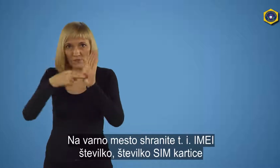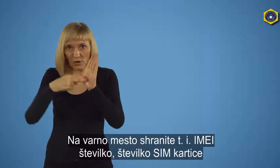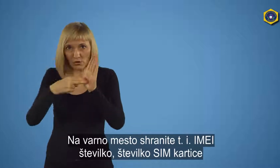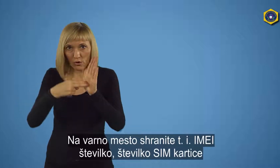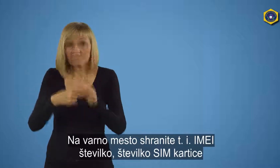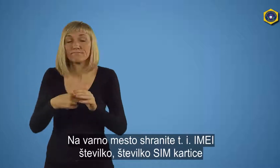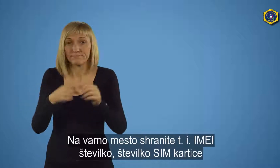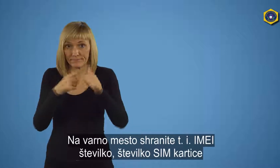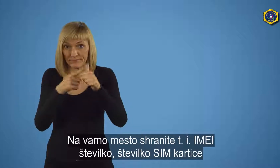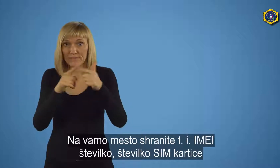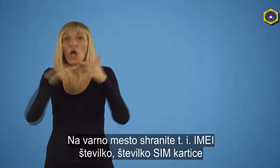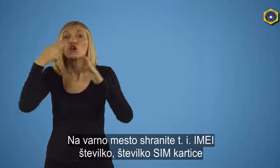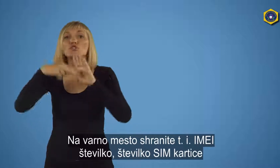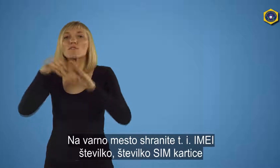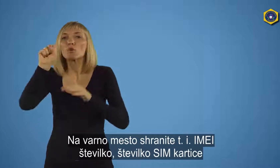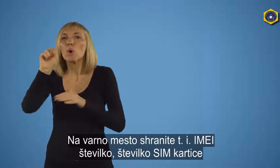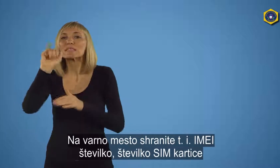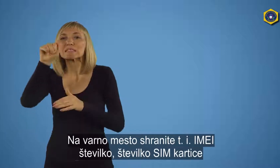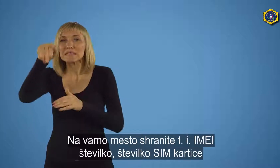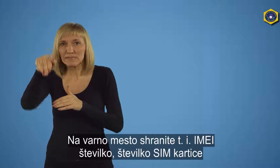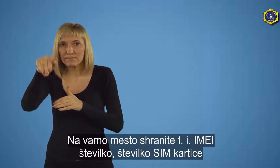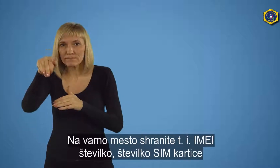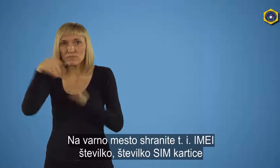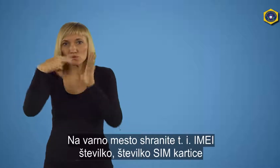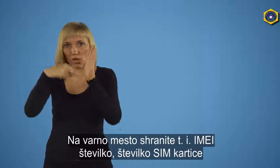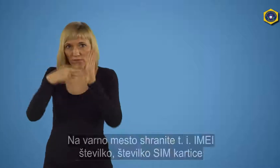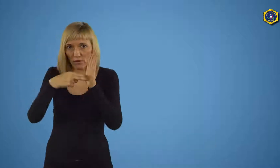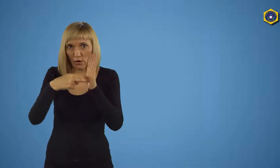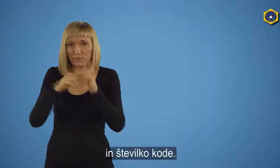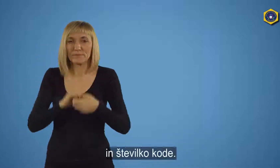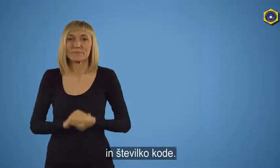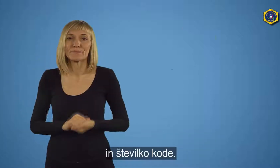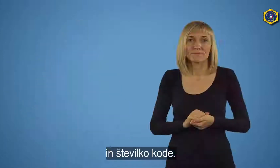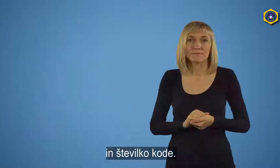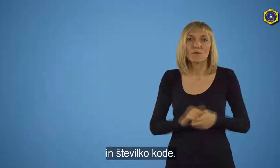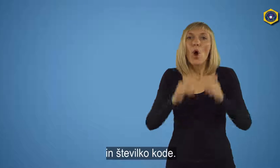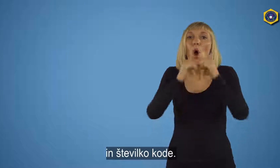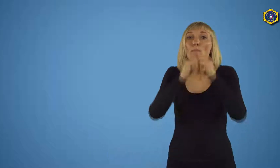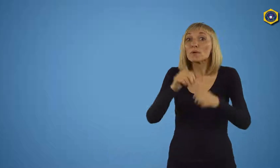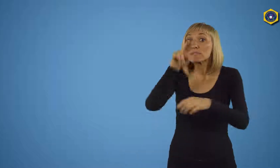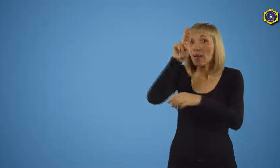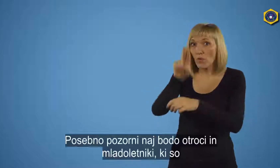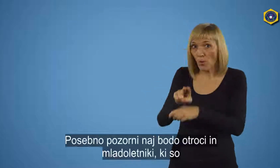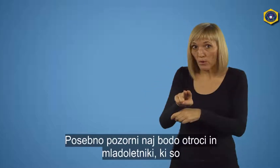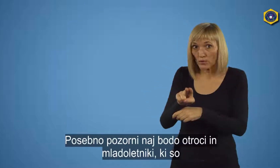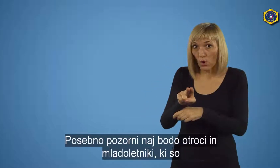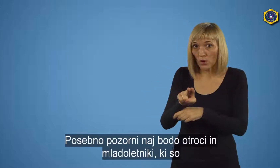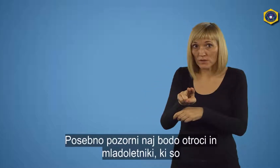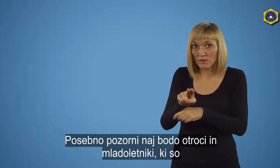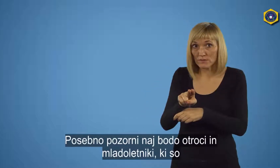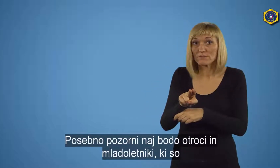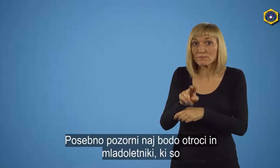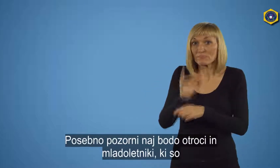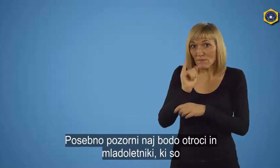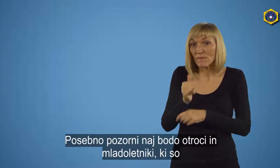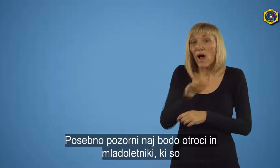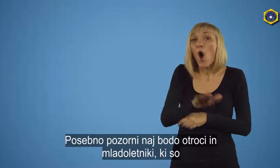številko, številko SIM kartice in številko kode. Posebno pozorni naj bodo otroci in